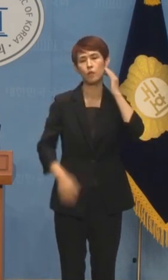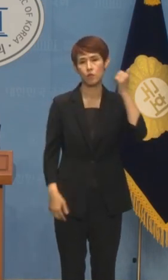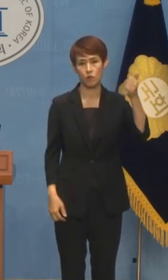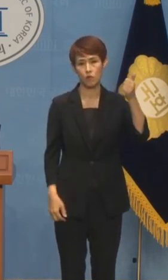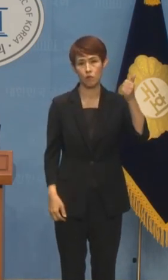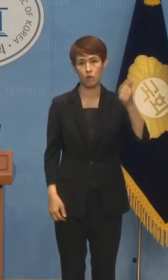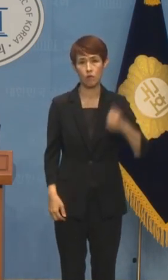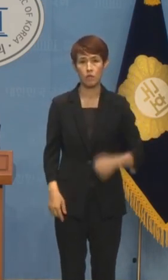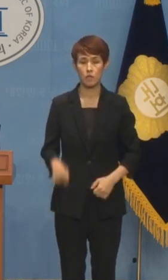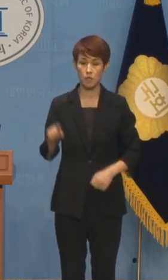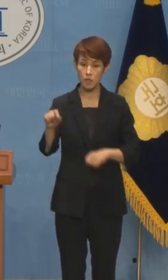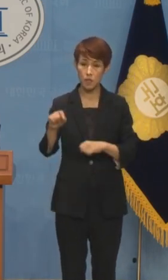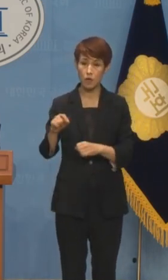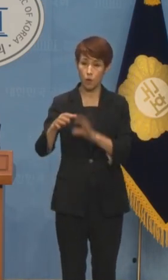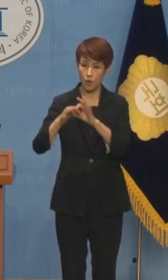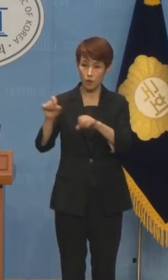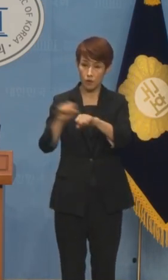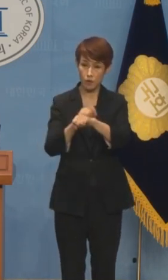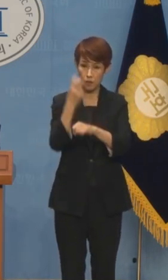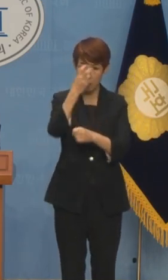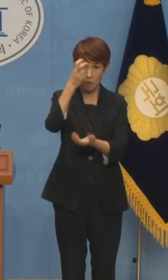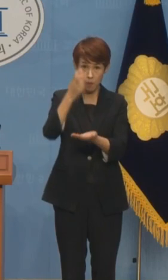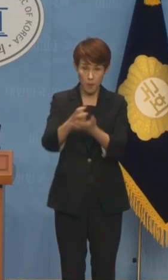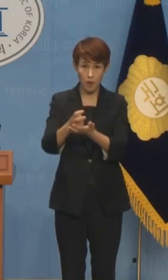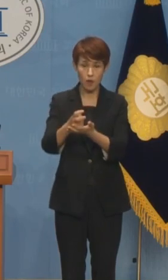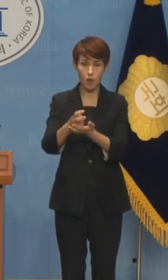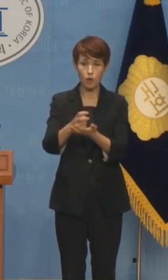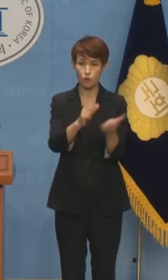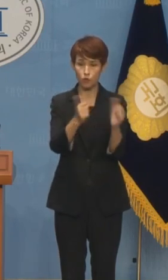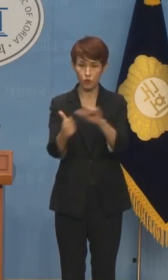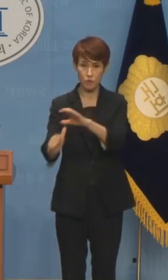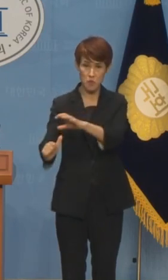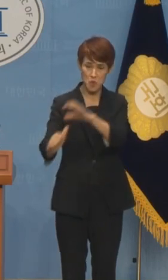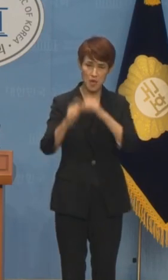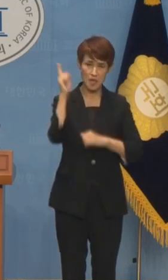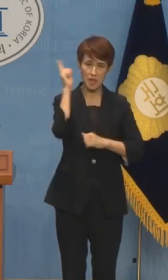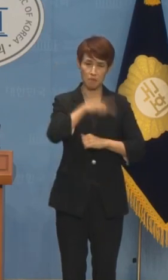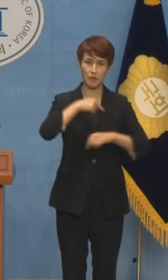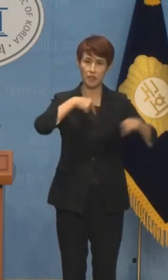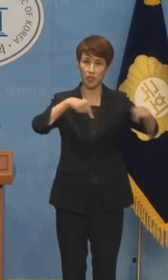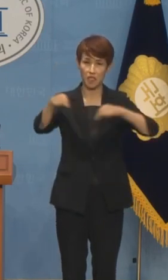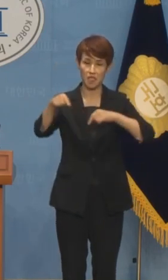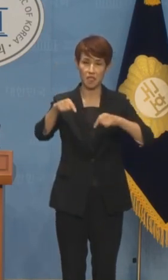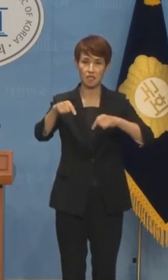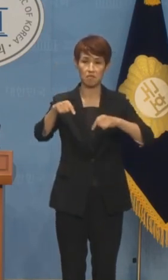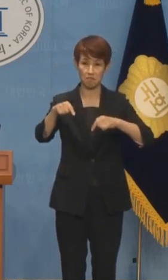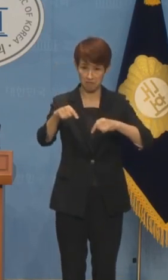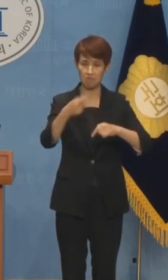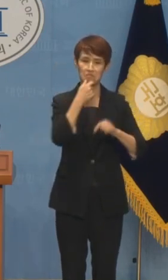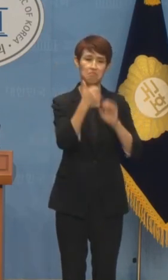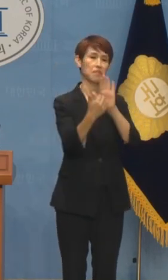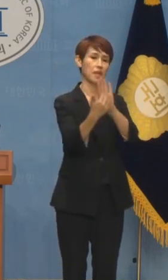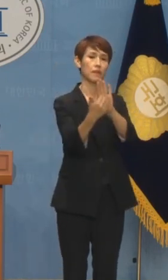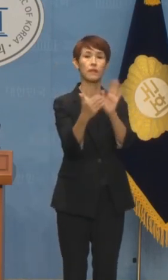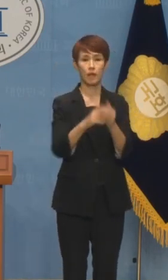순직 사건 특검법에 죽음을 이용한 나쁜 정치라며 거부권을 시사했습니다.